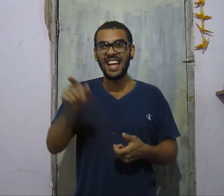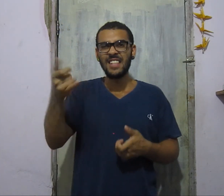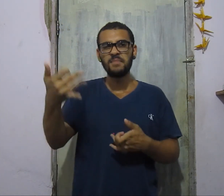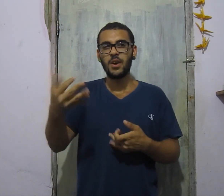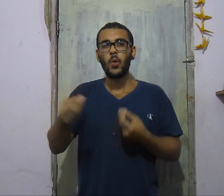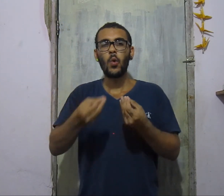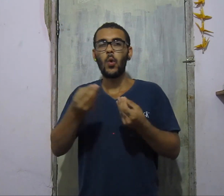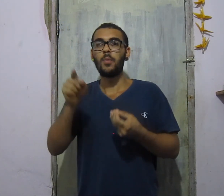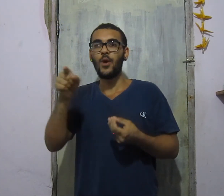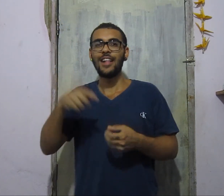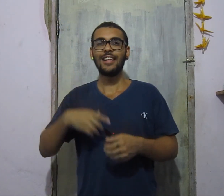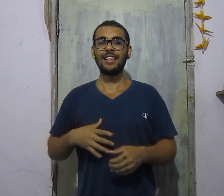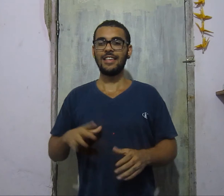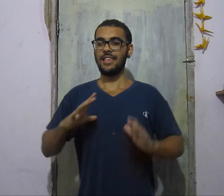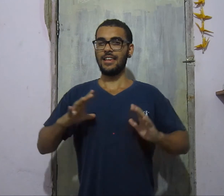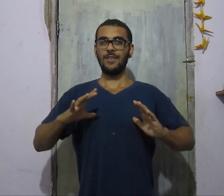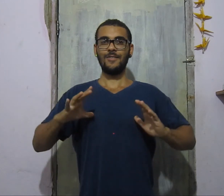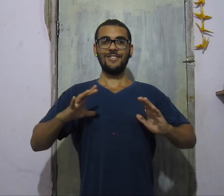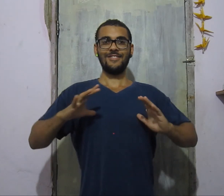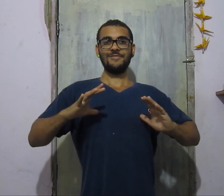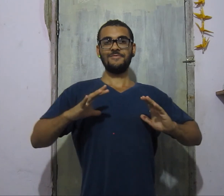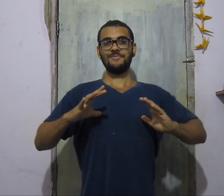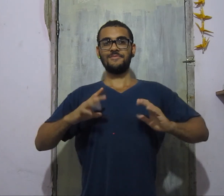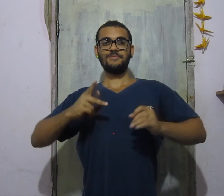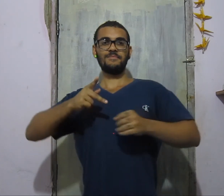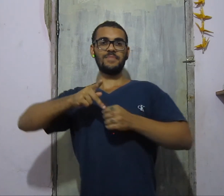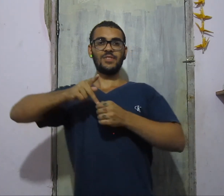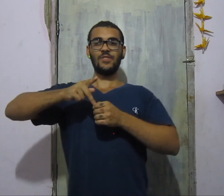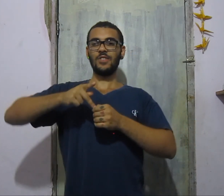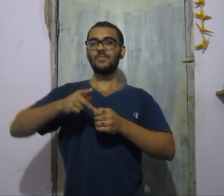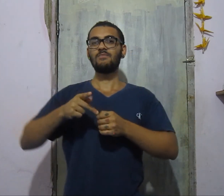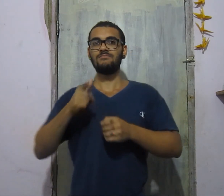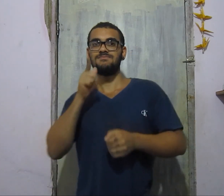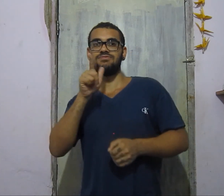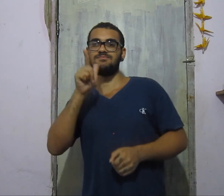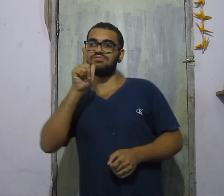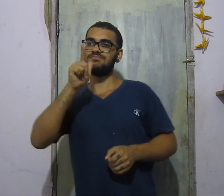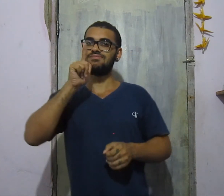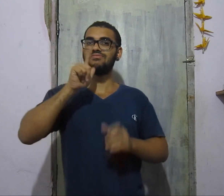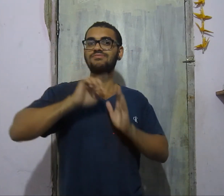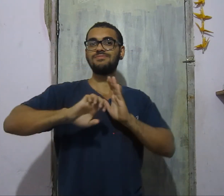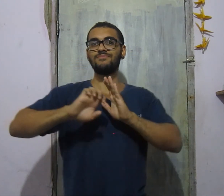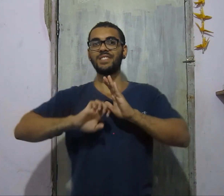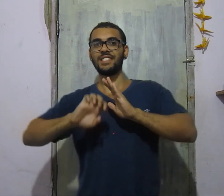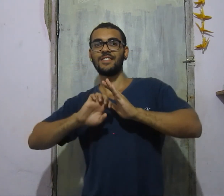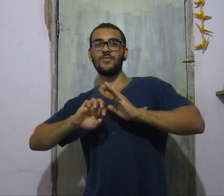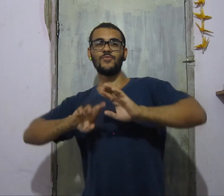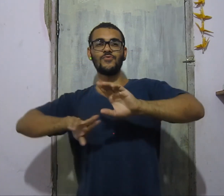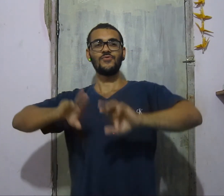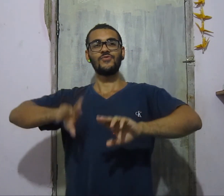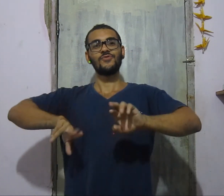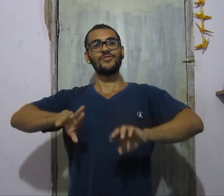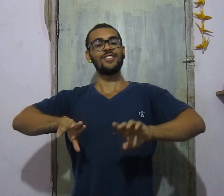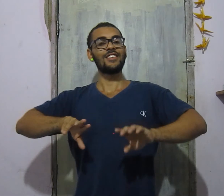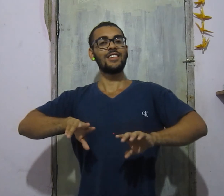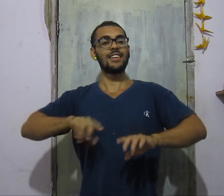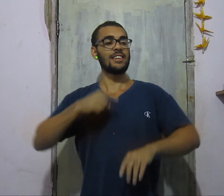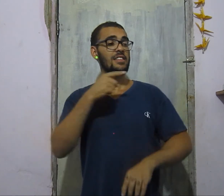cara, que é o vilão da história, né? Que ele é mais rico, vai contando como que aconteceu na vida dele para ele conseguir essa riqueza, essas